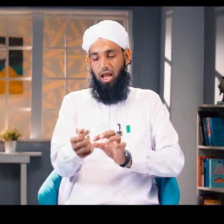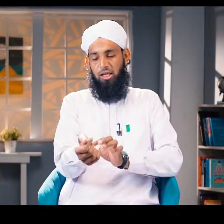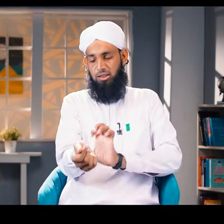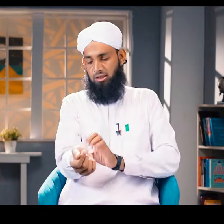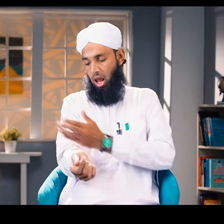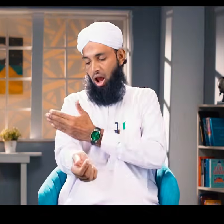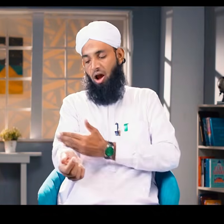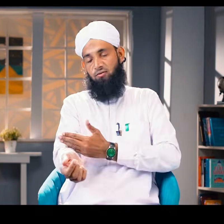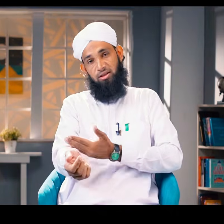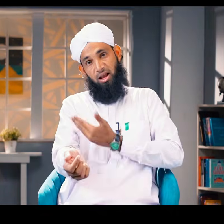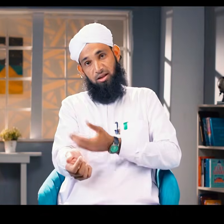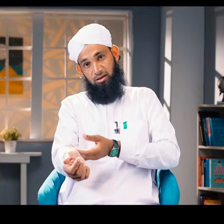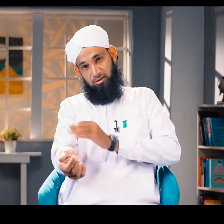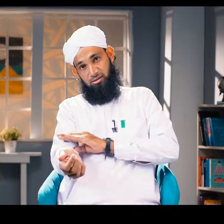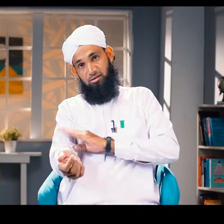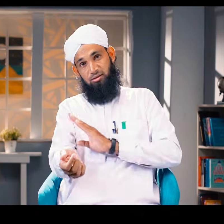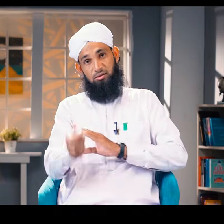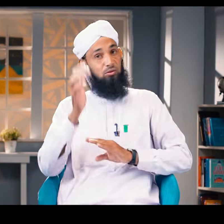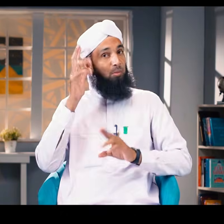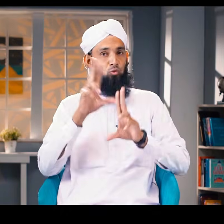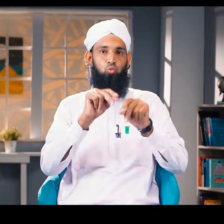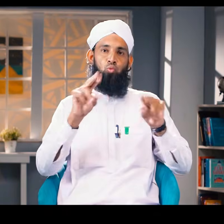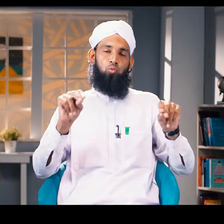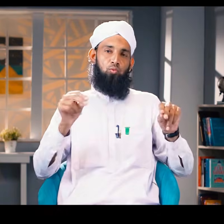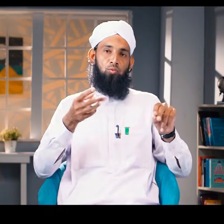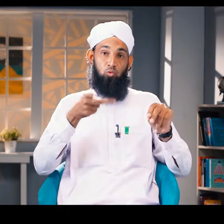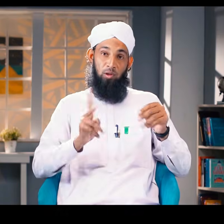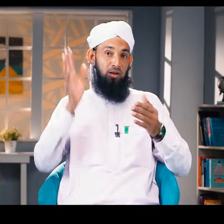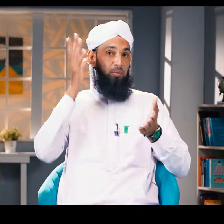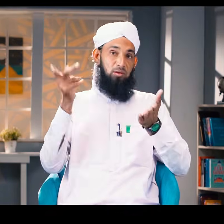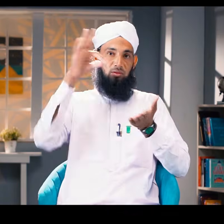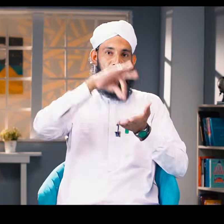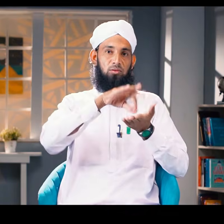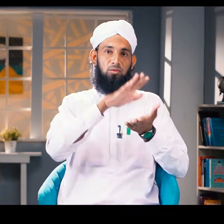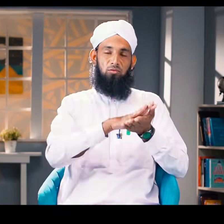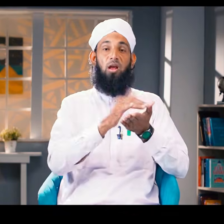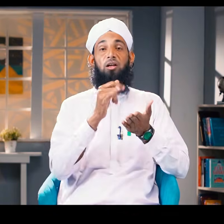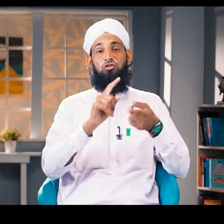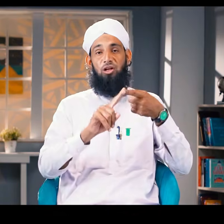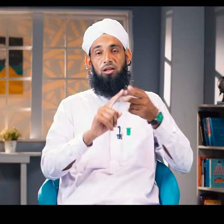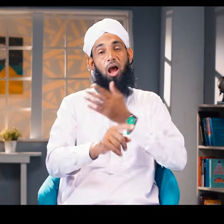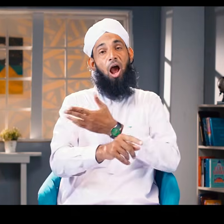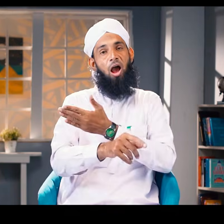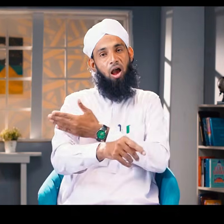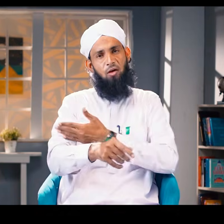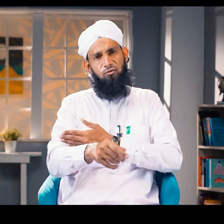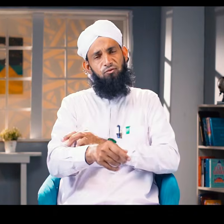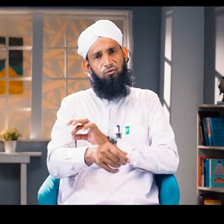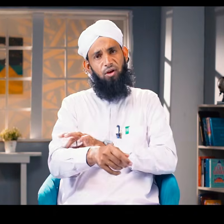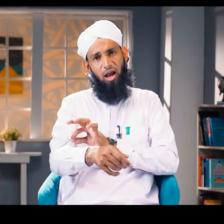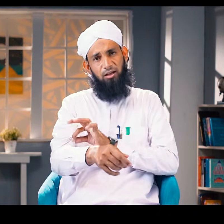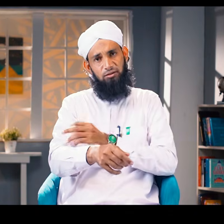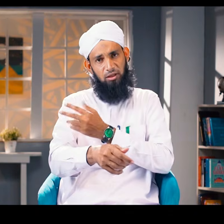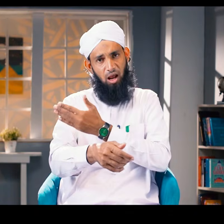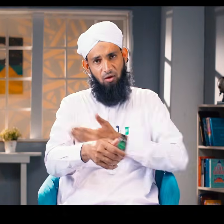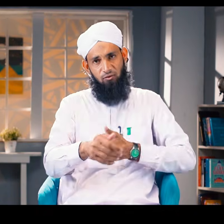کی سلی ہوئی آدھی جو ہاف آستین شرٹ آتے ہیں تو یہ مطلب مکروہ تحریمی نہیں ہے، بلکہ جو عوام